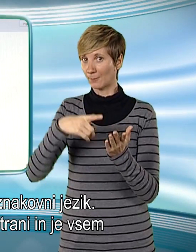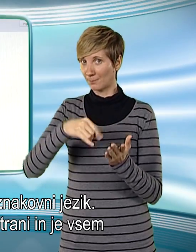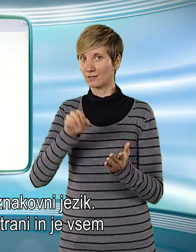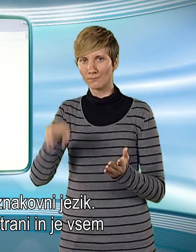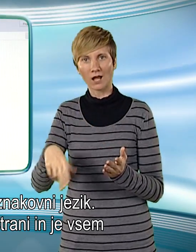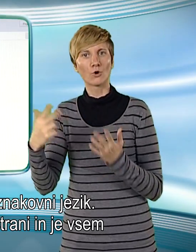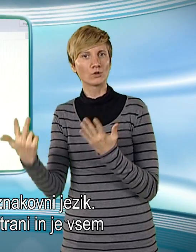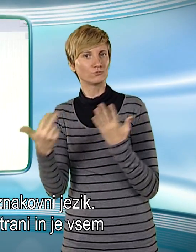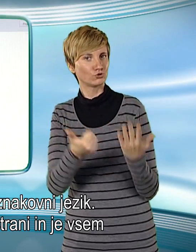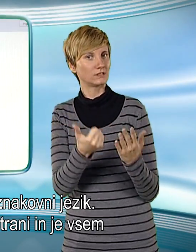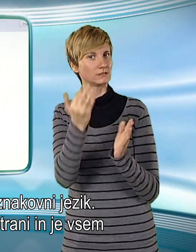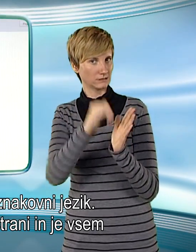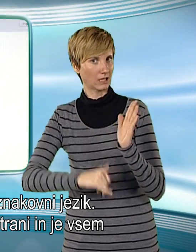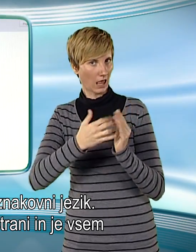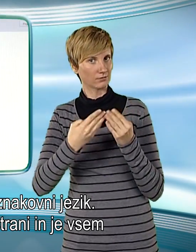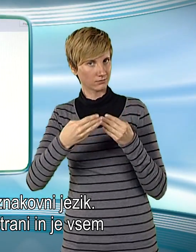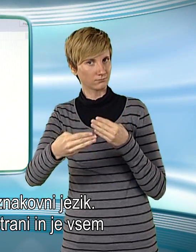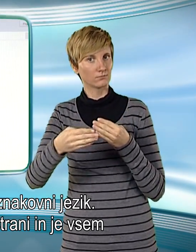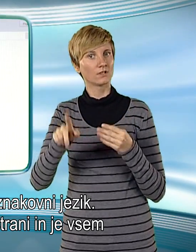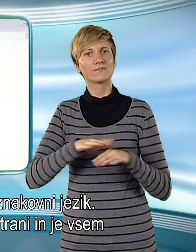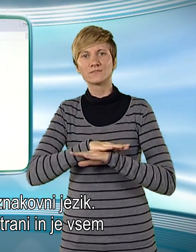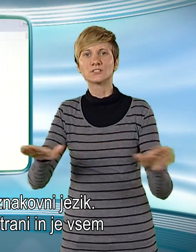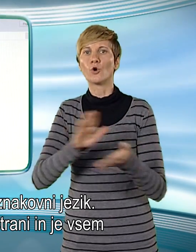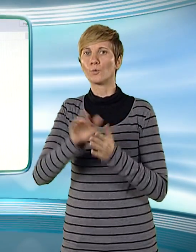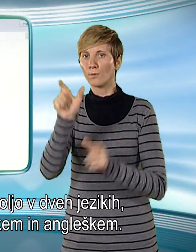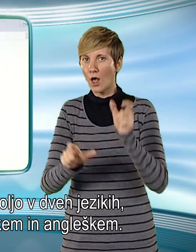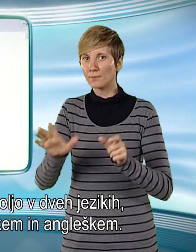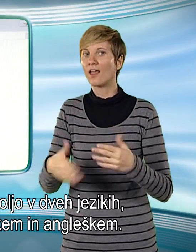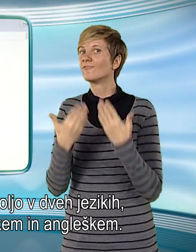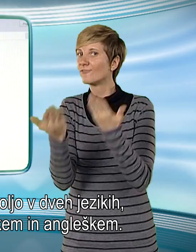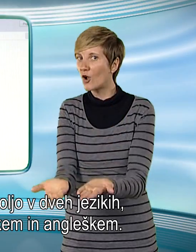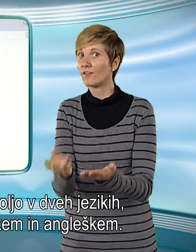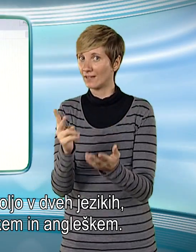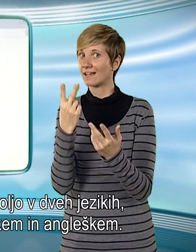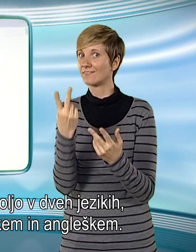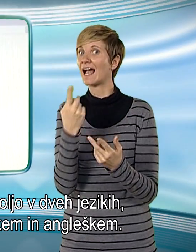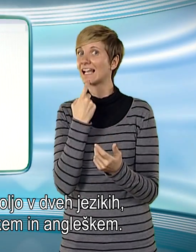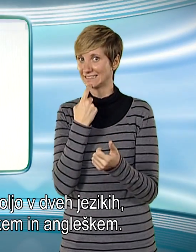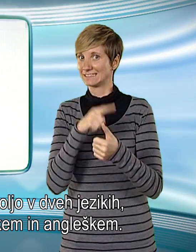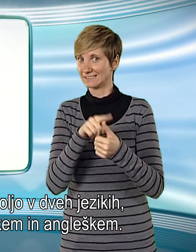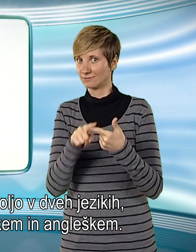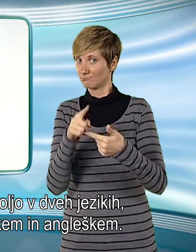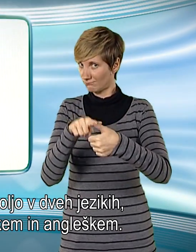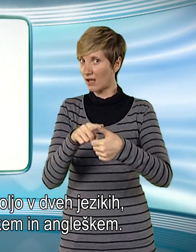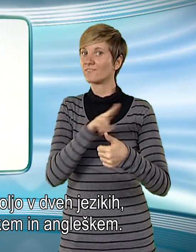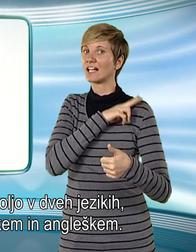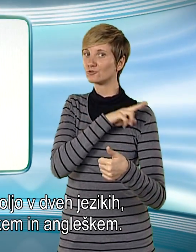Art Pi ima 68 strani in je vsem uporabnikom na voljo v dveh jezikih, in sicer v francoskem in